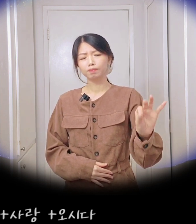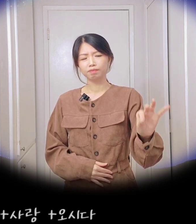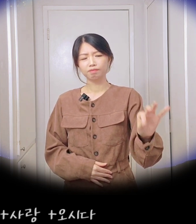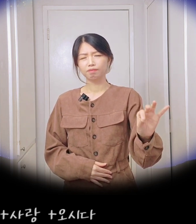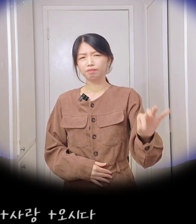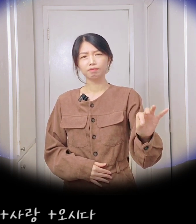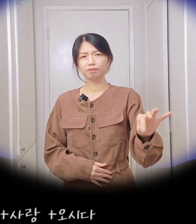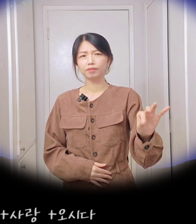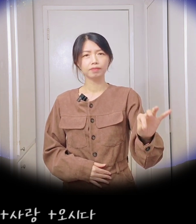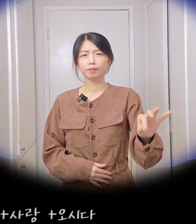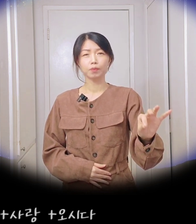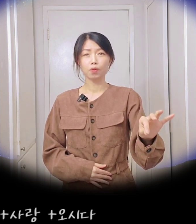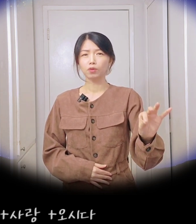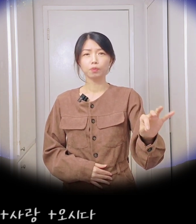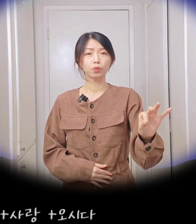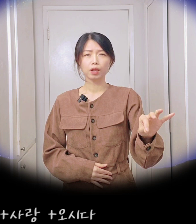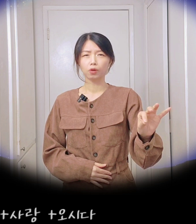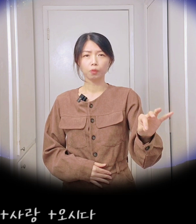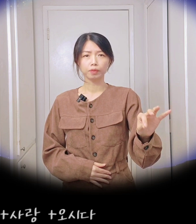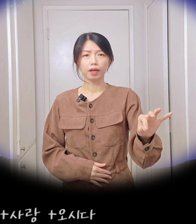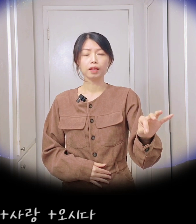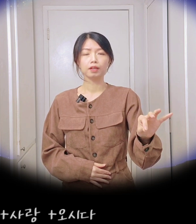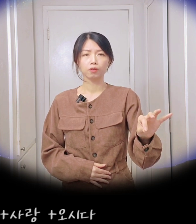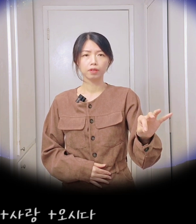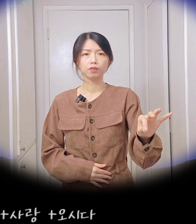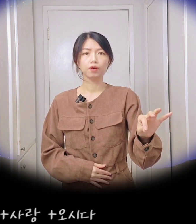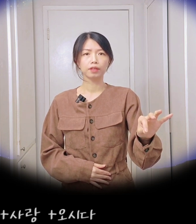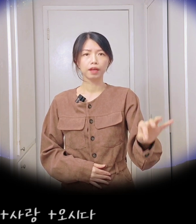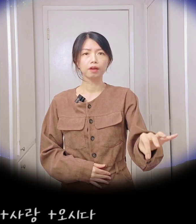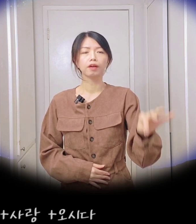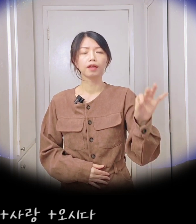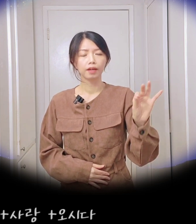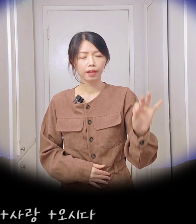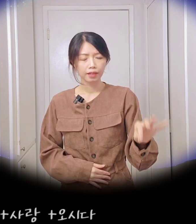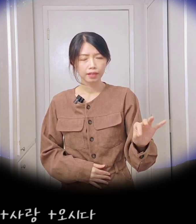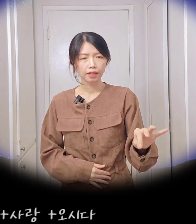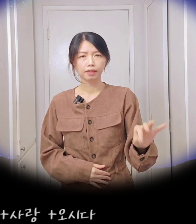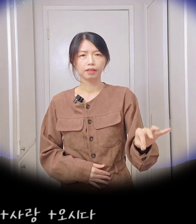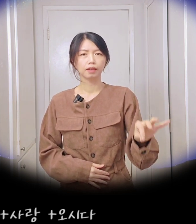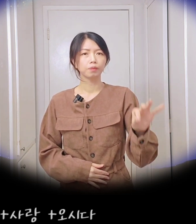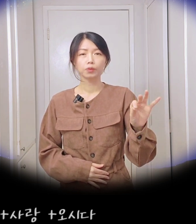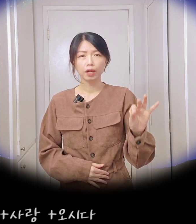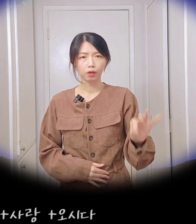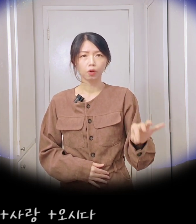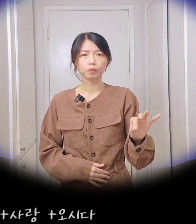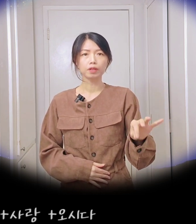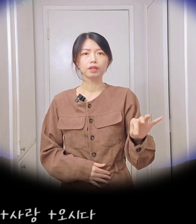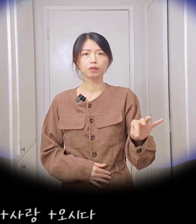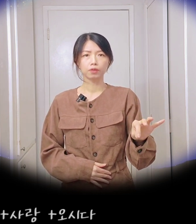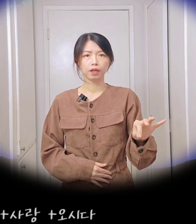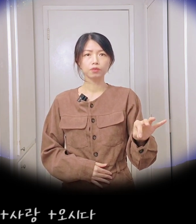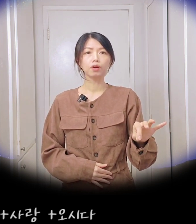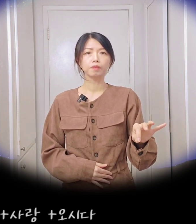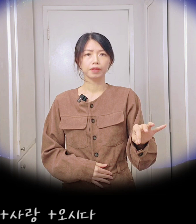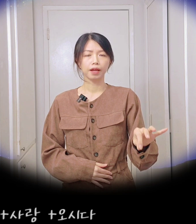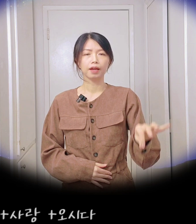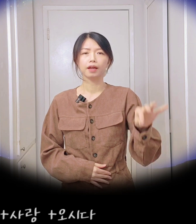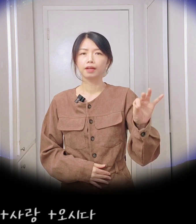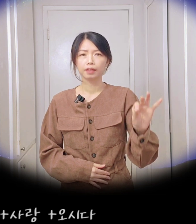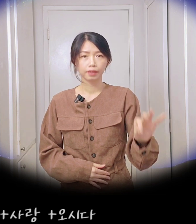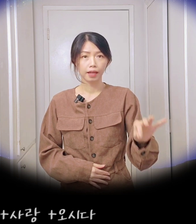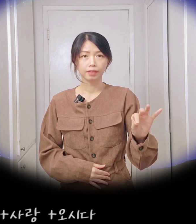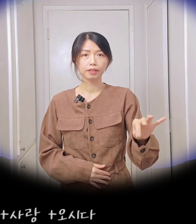생각하시고 뭔가 좀 보잘것없다 이런 뜻의 수어인데요. 하찮은, 보잘것없는 이런 뜻의